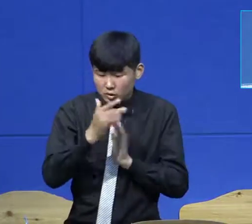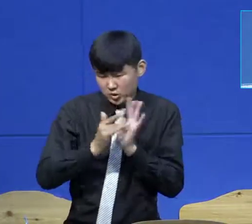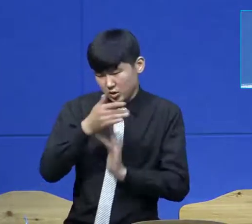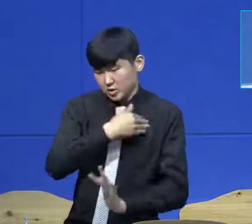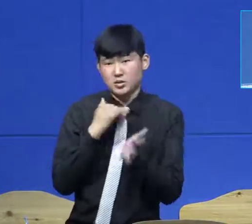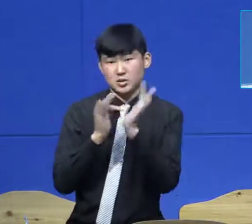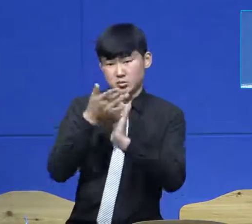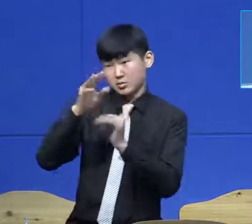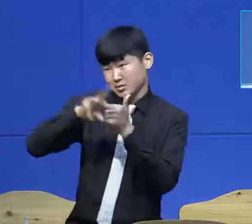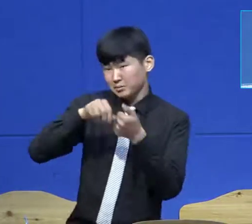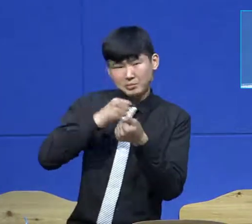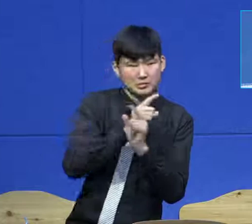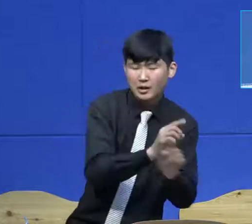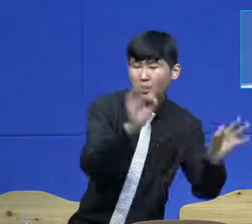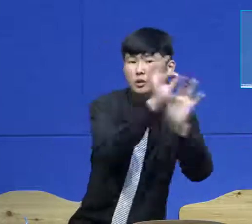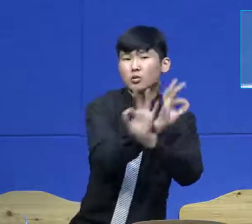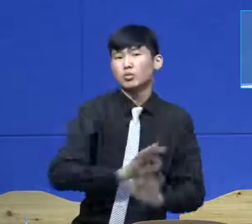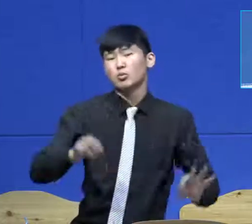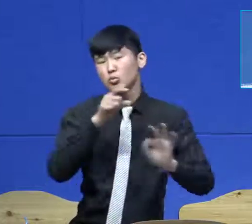сайн мэдээг дагддаггүй хүмүүс,